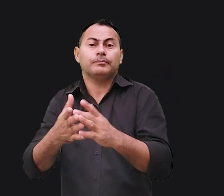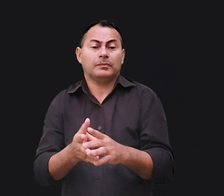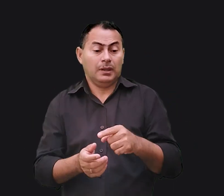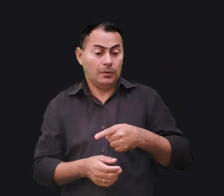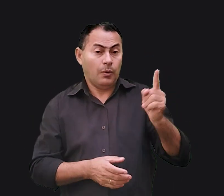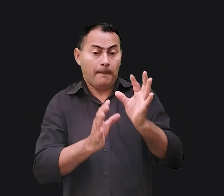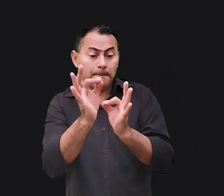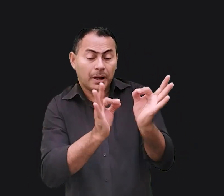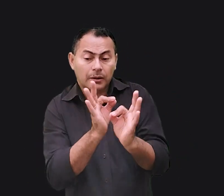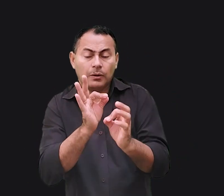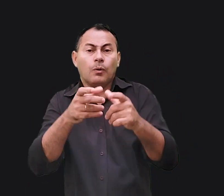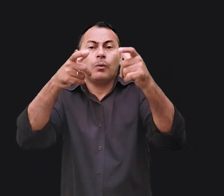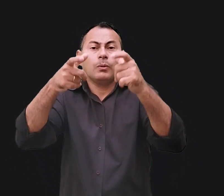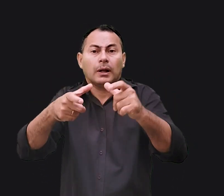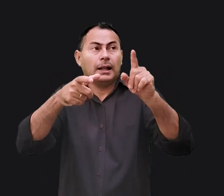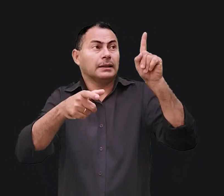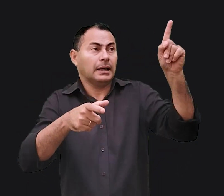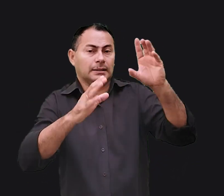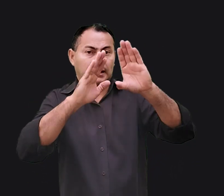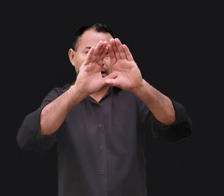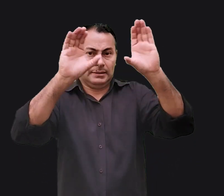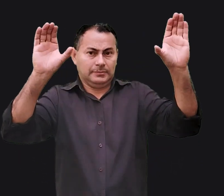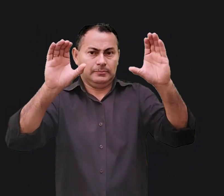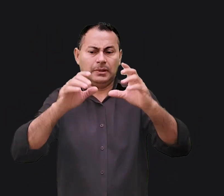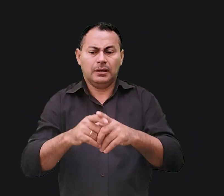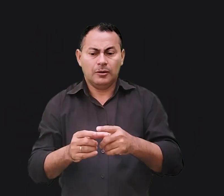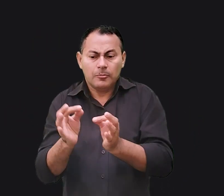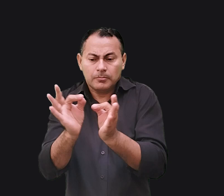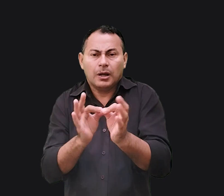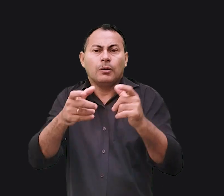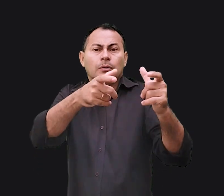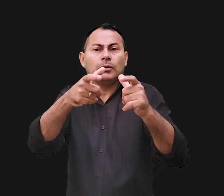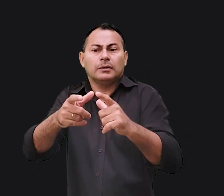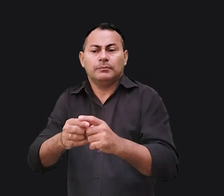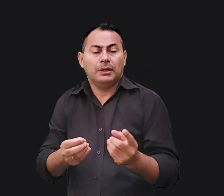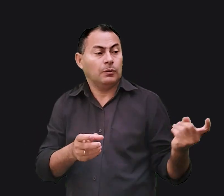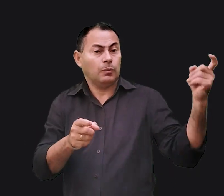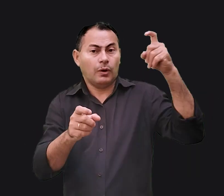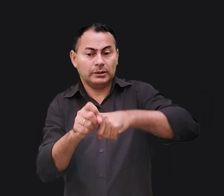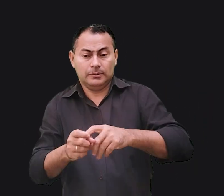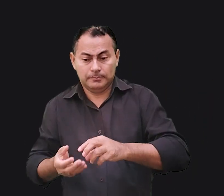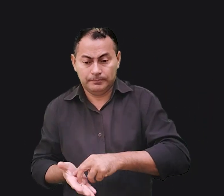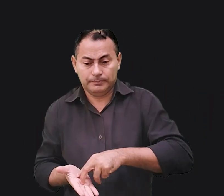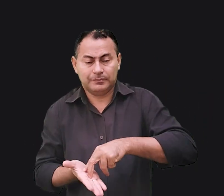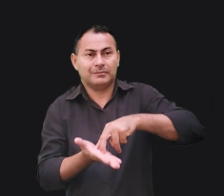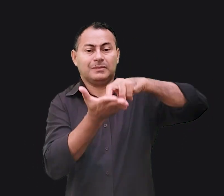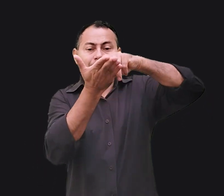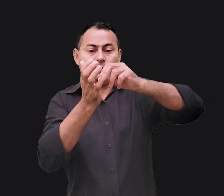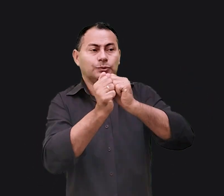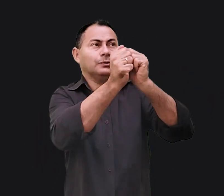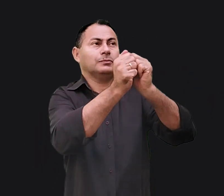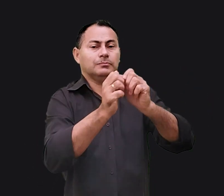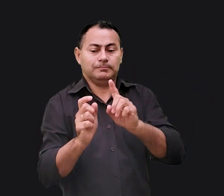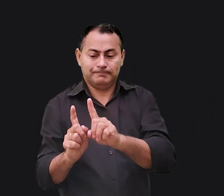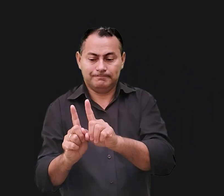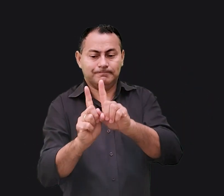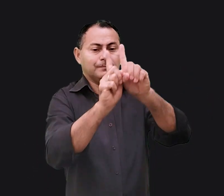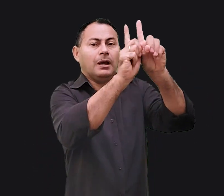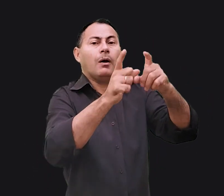Vou preparar-lhes lugar. E se eu for e lhes preparar lugar, voltarei e os levarei para mim, para que vocês estejam onde